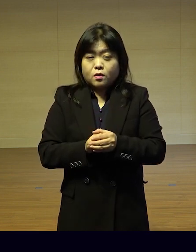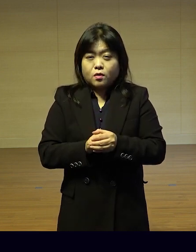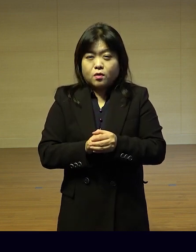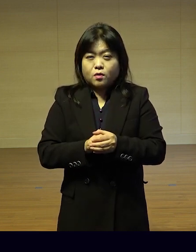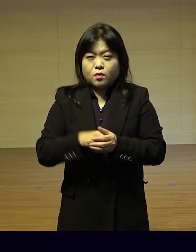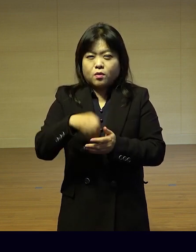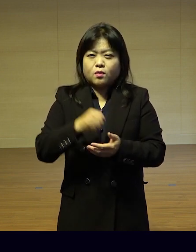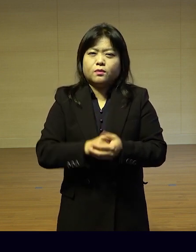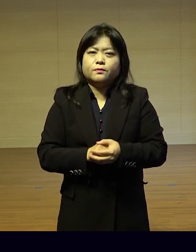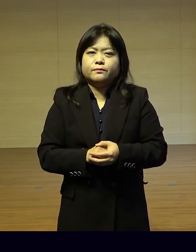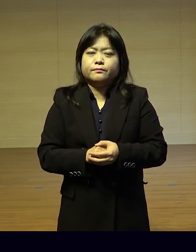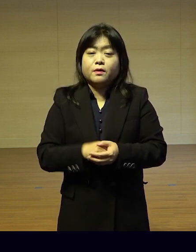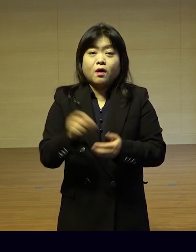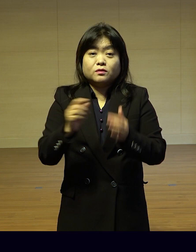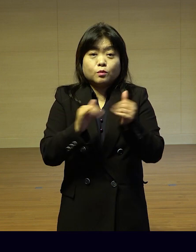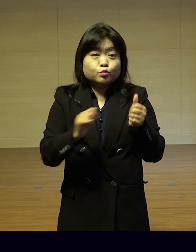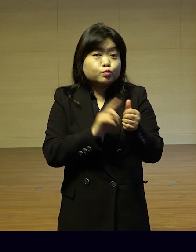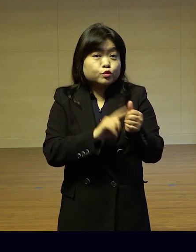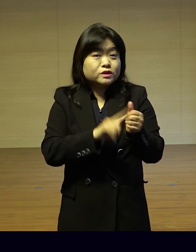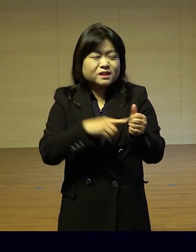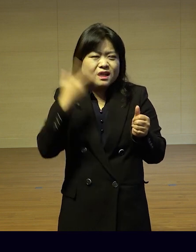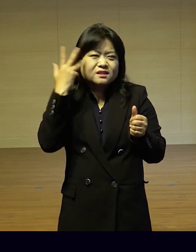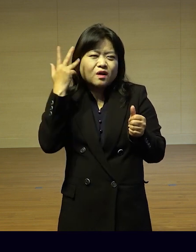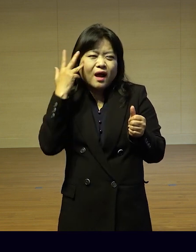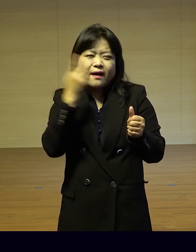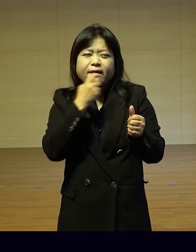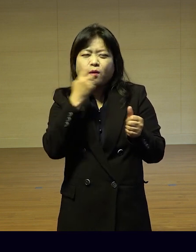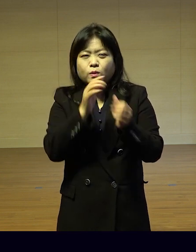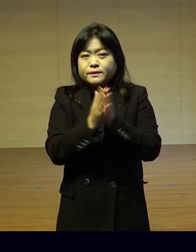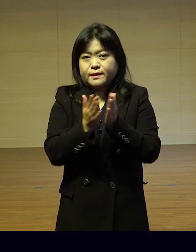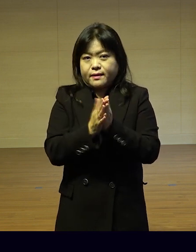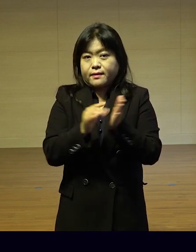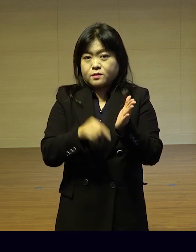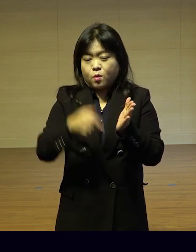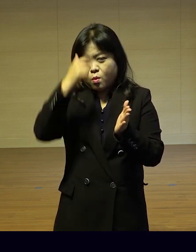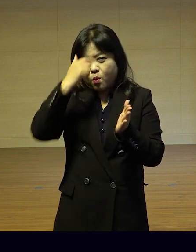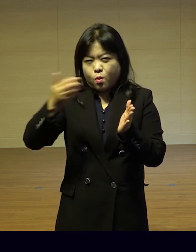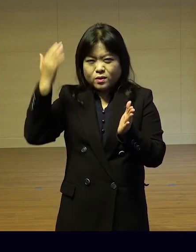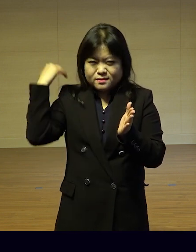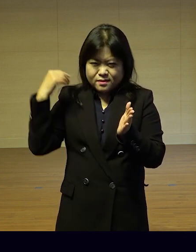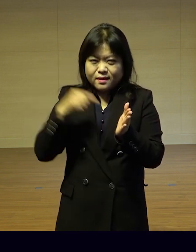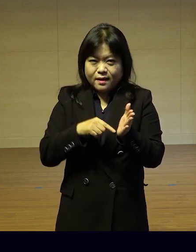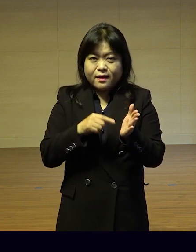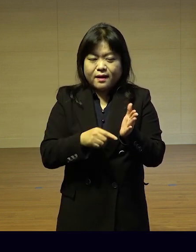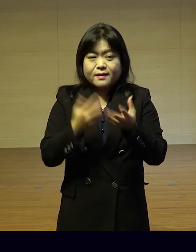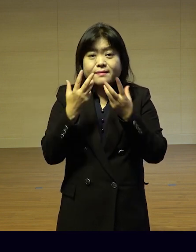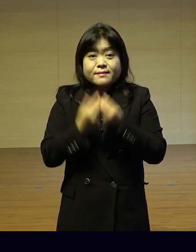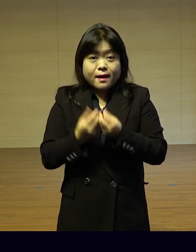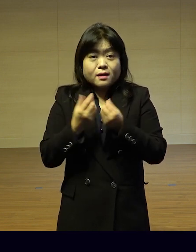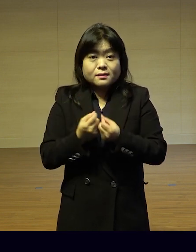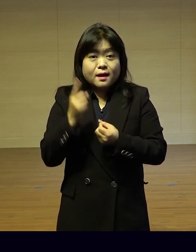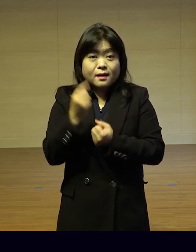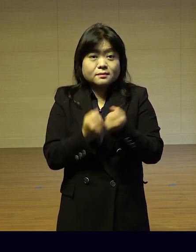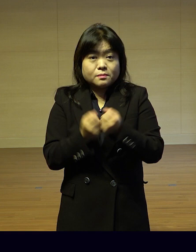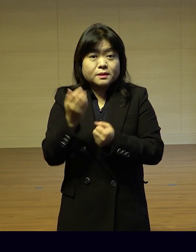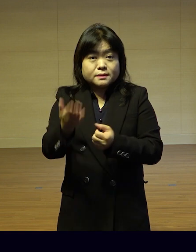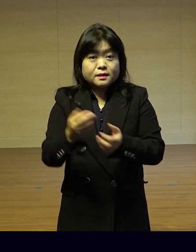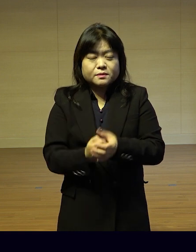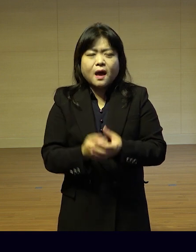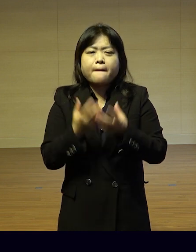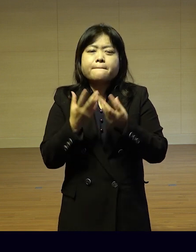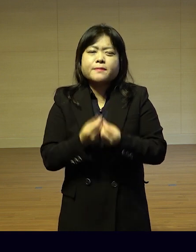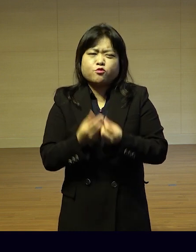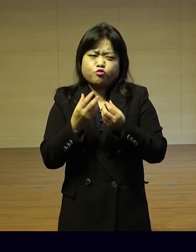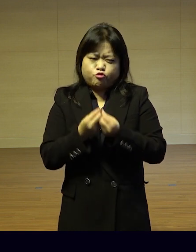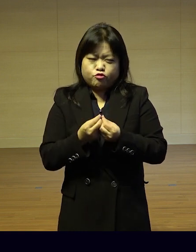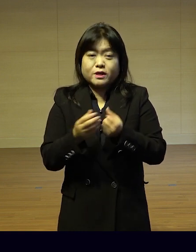슈에이, 소판수평이라고 하는 분이 철학 개론이라는 책에서 오래전에 들었던 예를 하나 들겠습니다. 물론 비유기